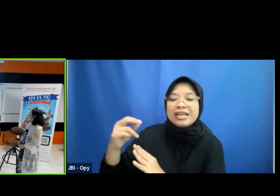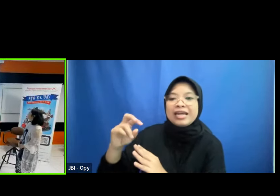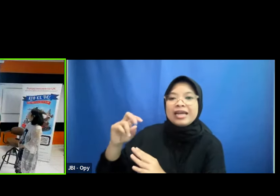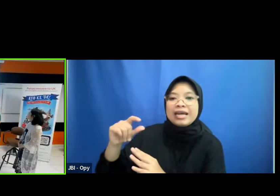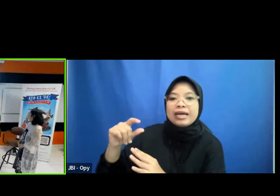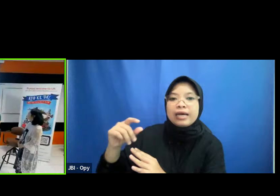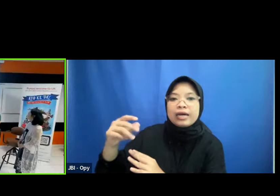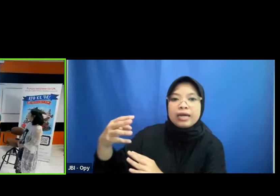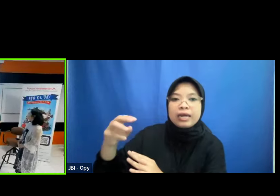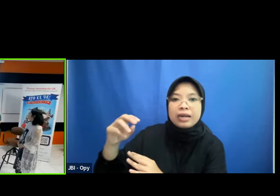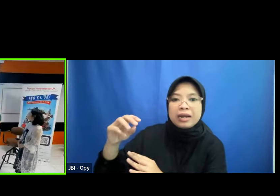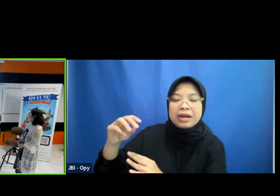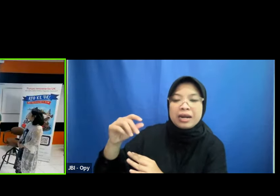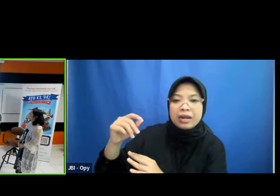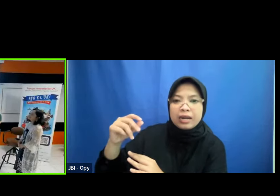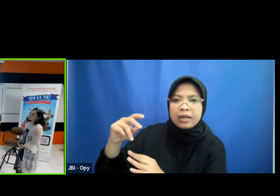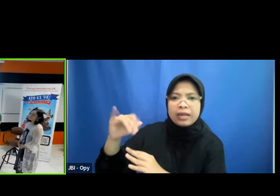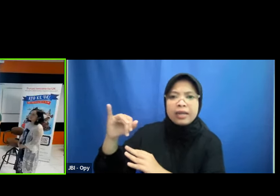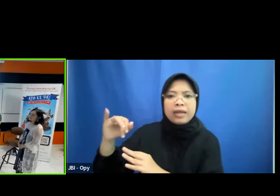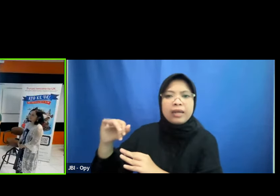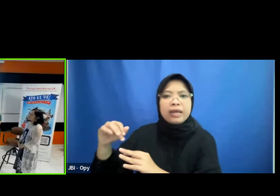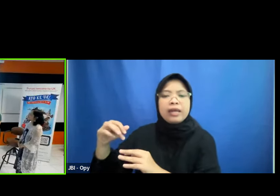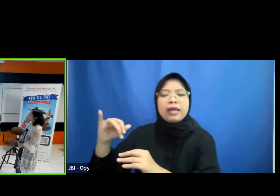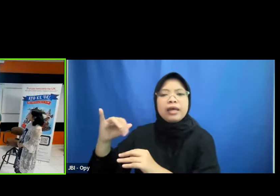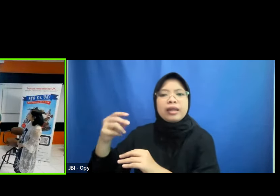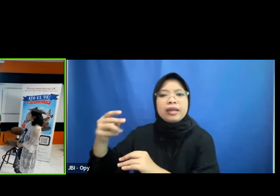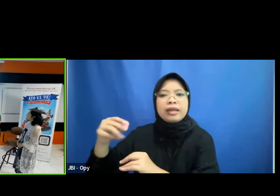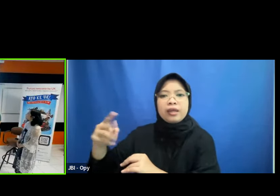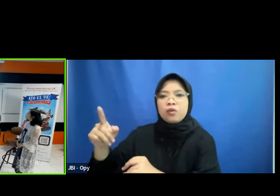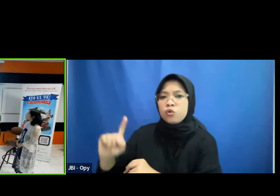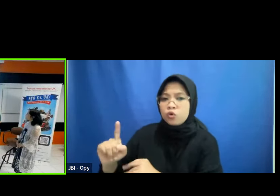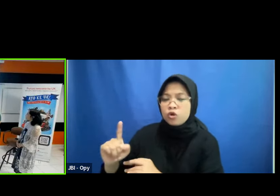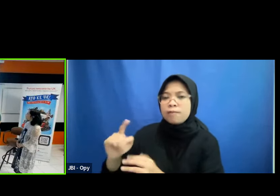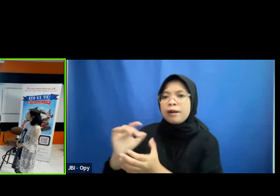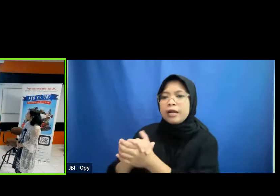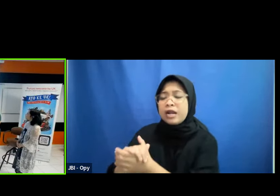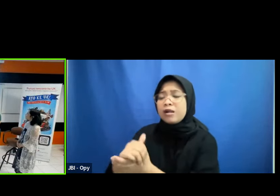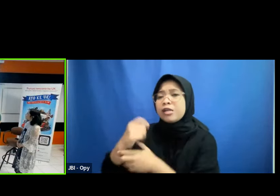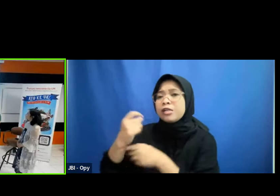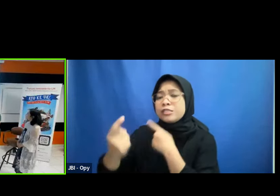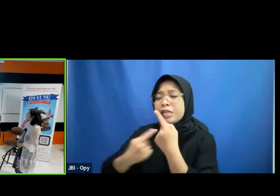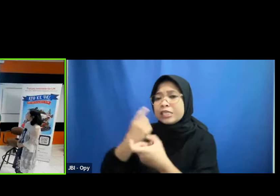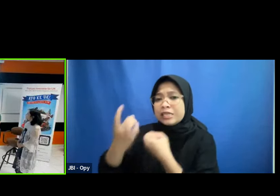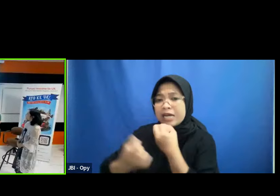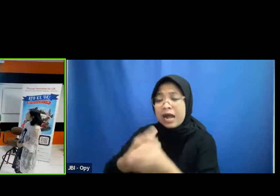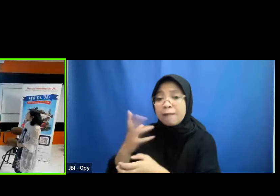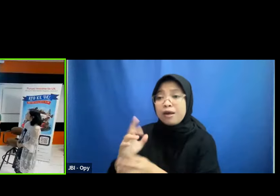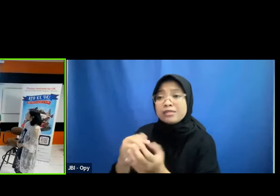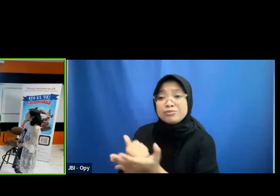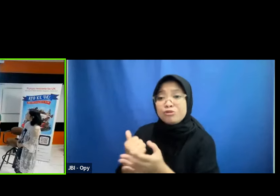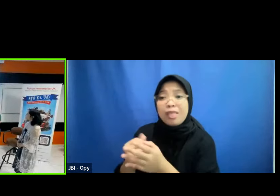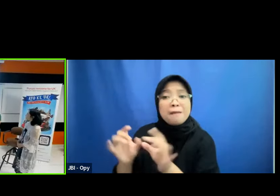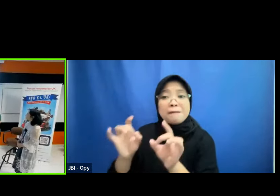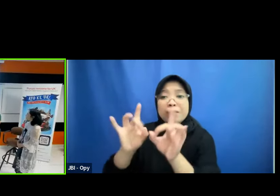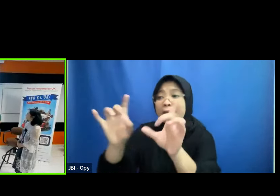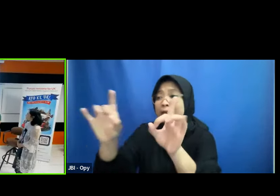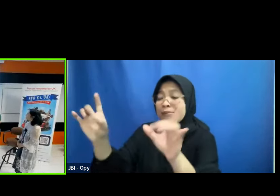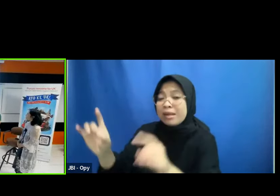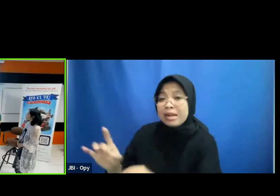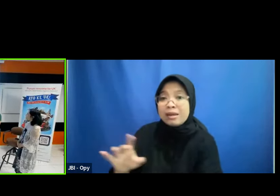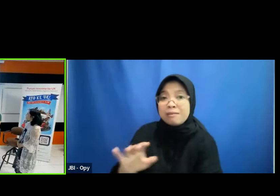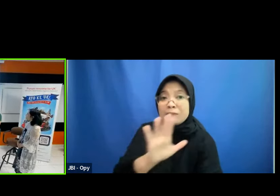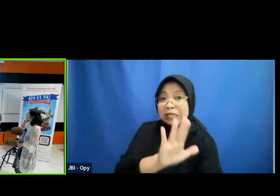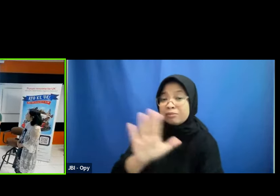em pas introduction Apa sih yang di bicarain gitu kan Kalau mungkin bisa beda-beda an Tiap orang cuma